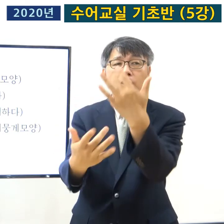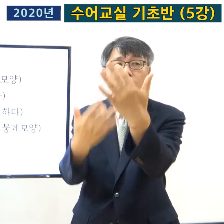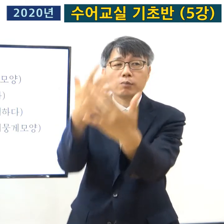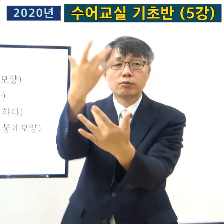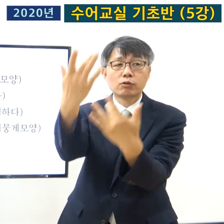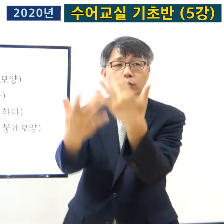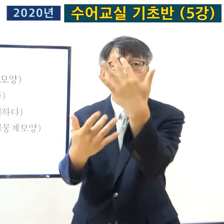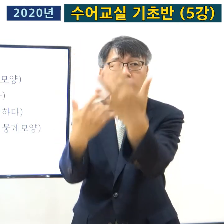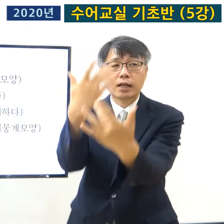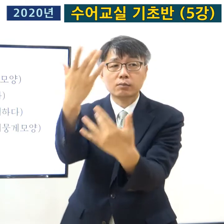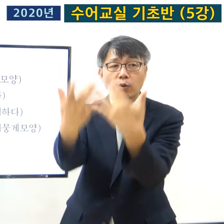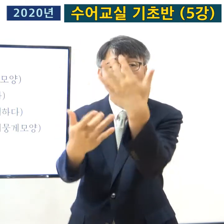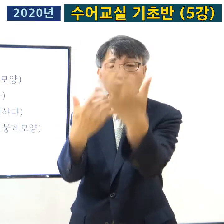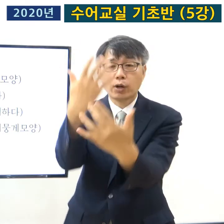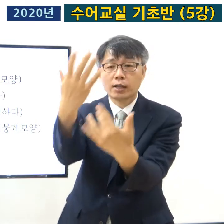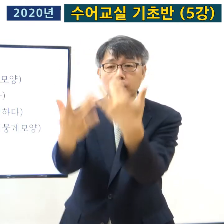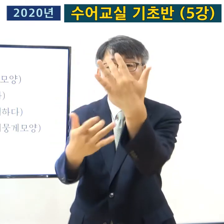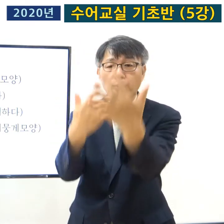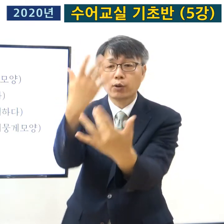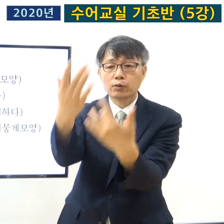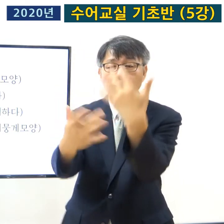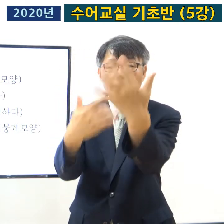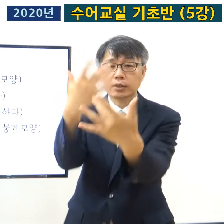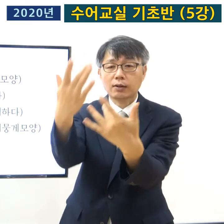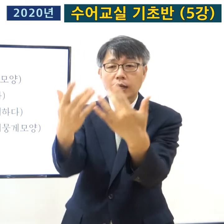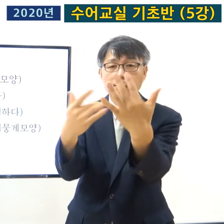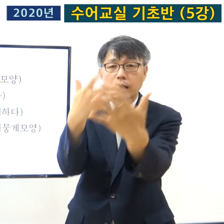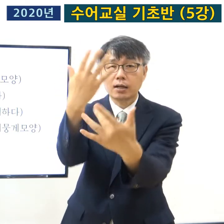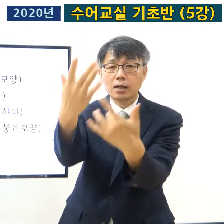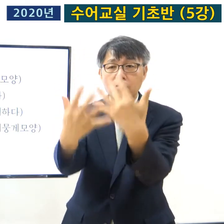이렇게 불꽃이 올라가는 모양을 형상화한 겁니다.